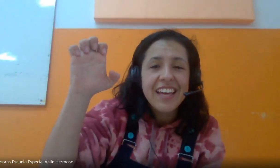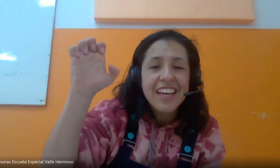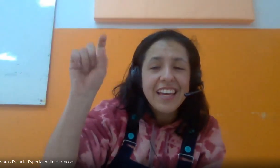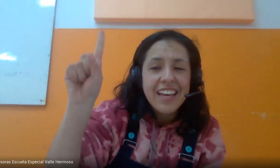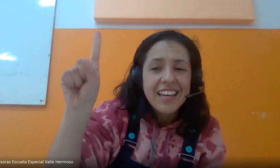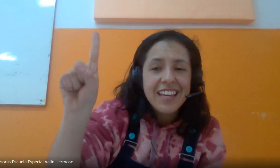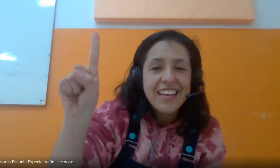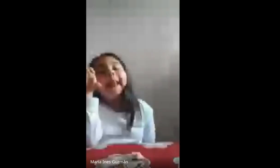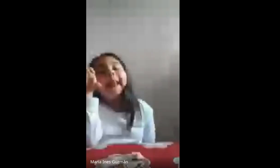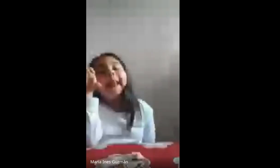I.